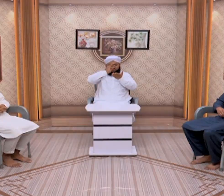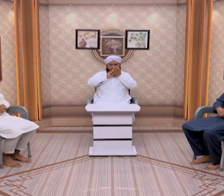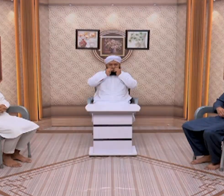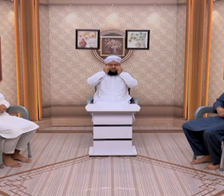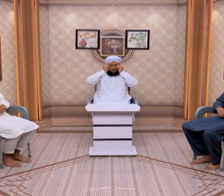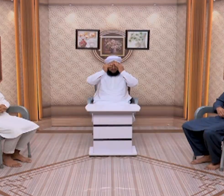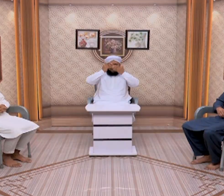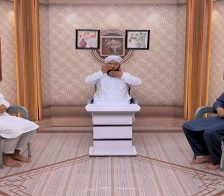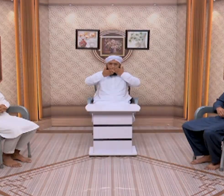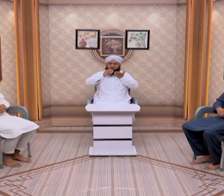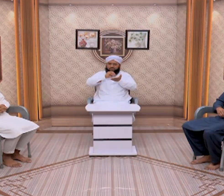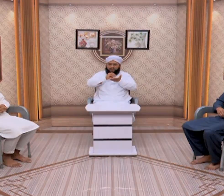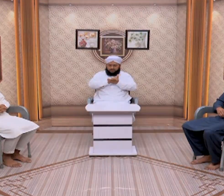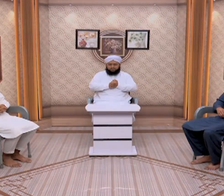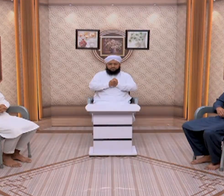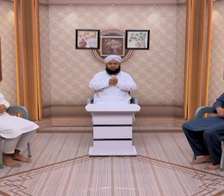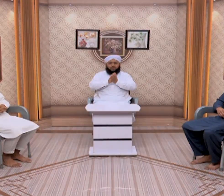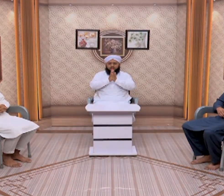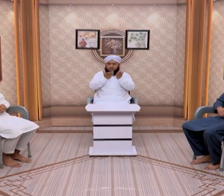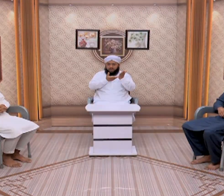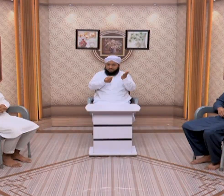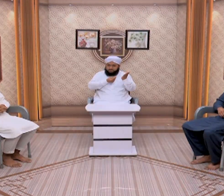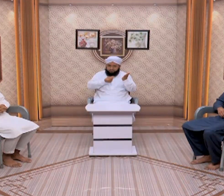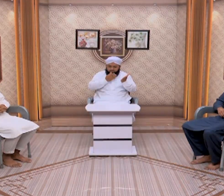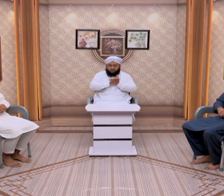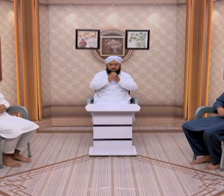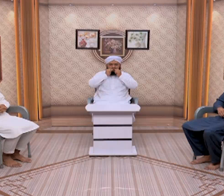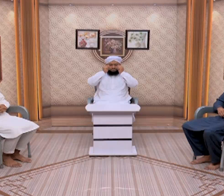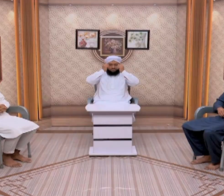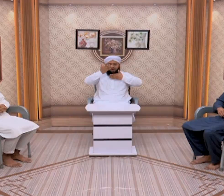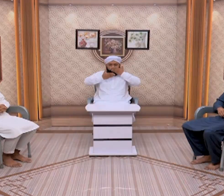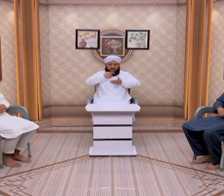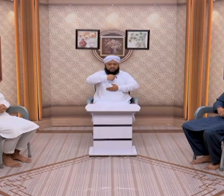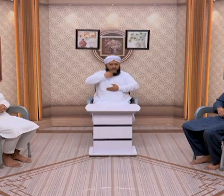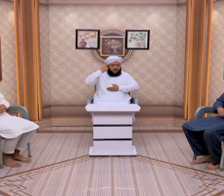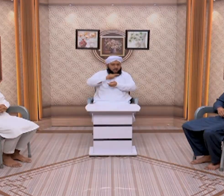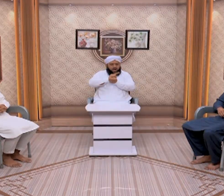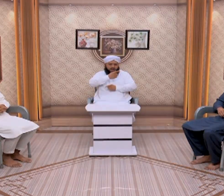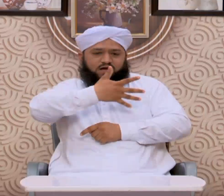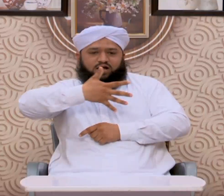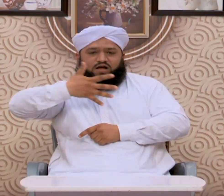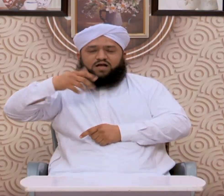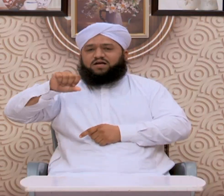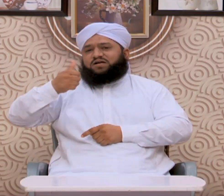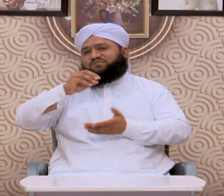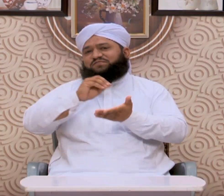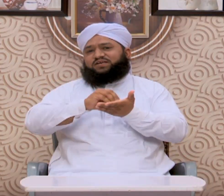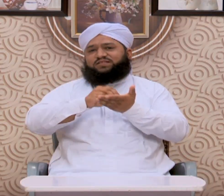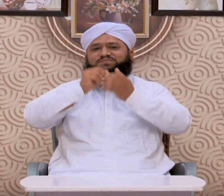فضیلت القول البدیع میں ہے، درود پاک پڑھنے والے کا دل زنگ سے پاک ہو جاتا ہے۔ صلو علی